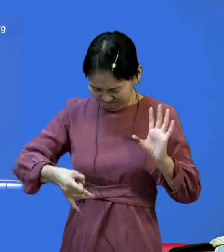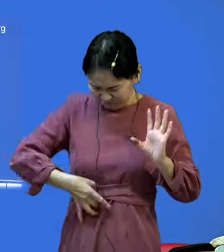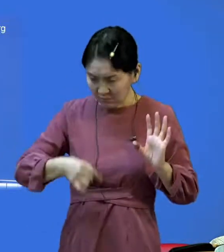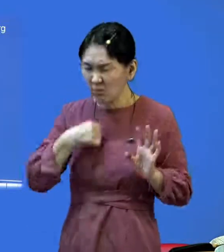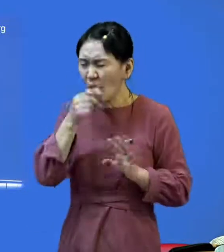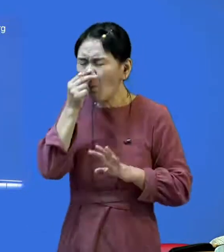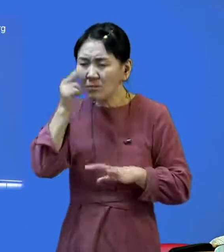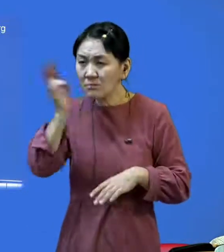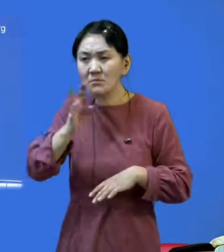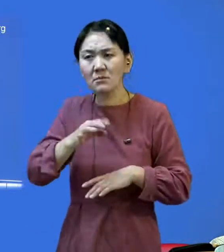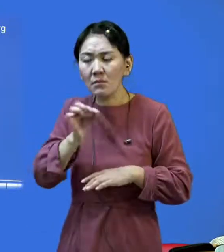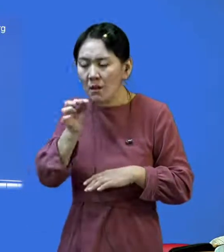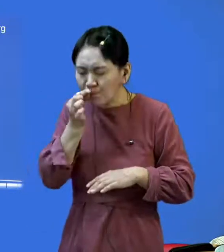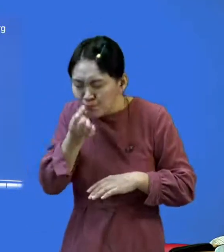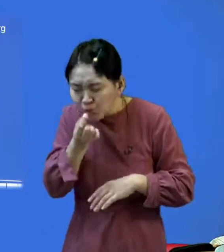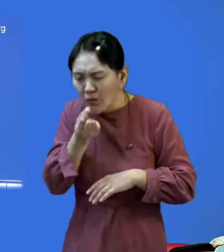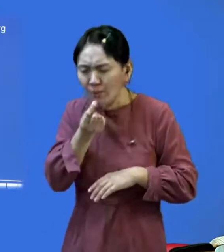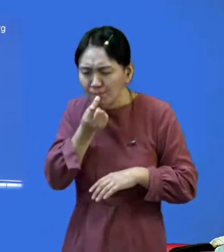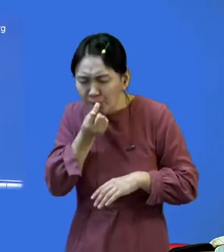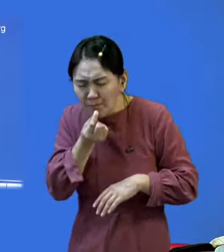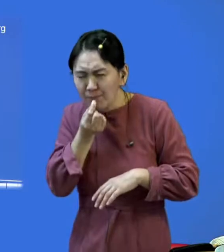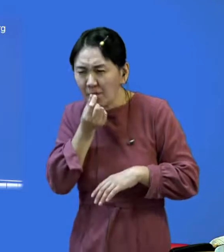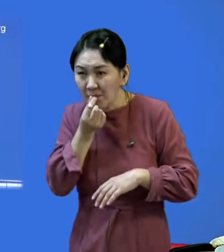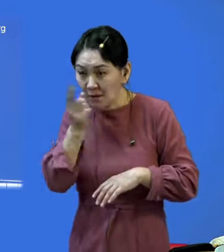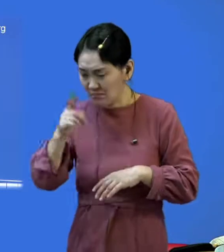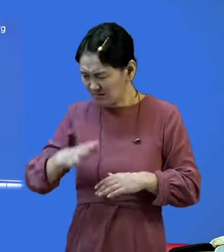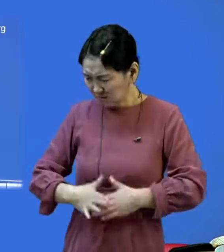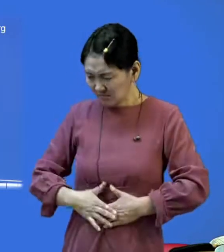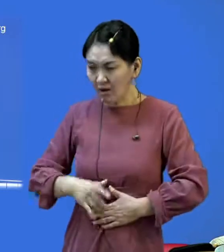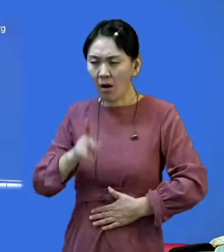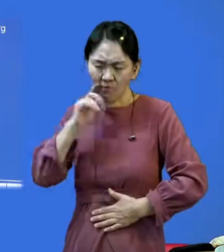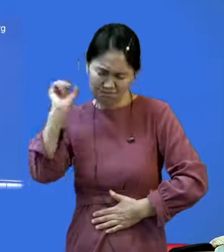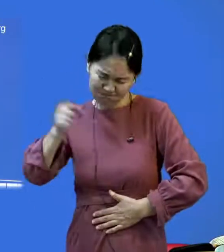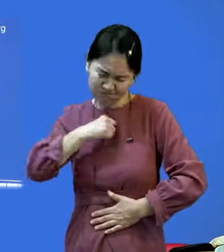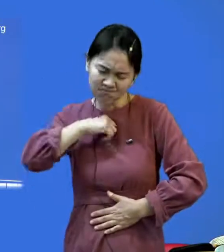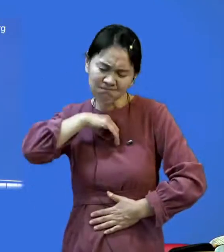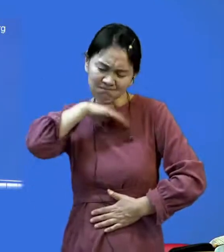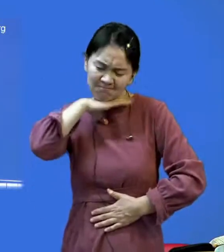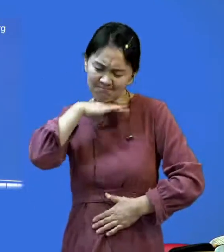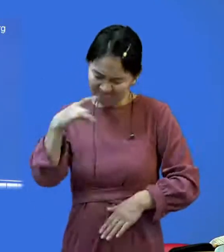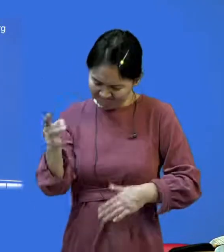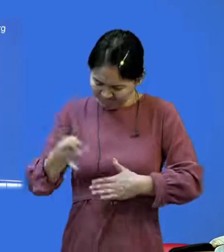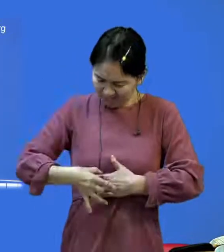ч удаа тийм ээ гэдсэн цадаж байсан удаа байхгүй.